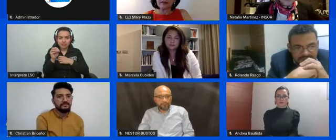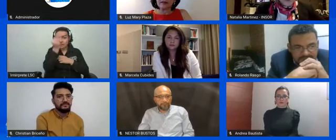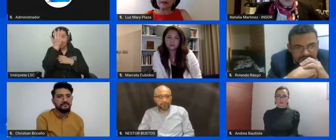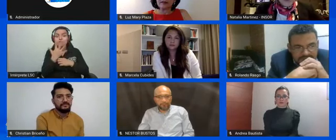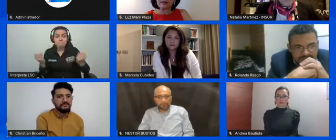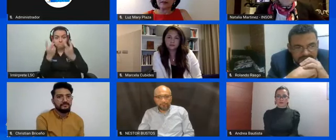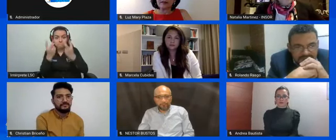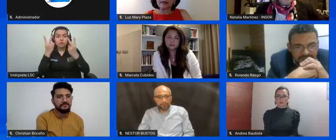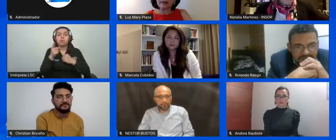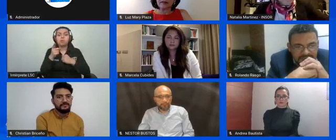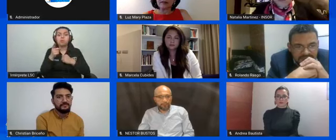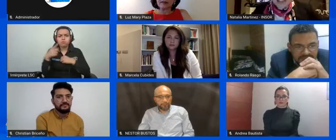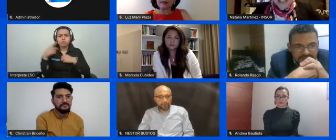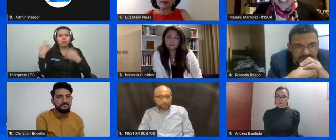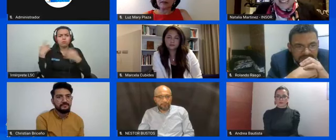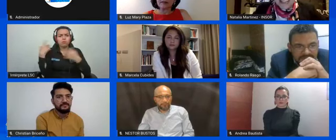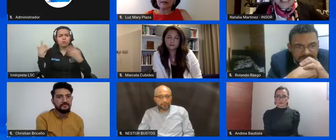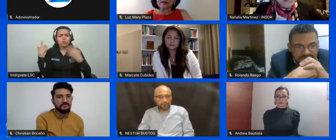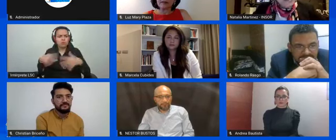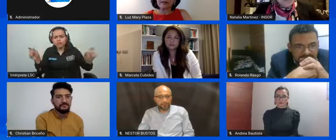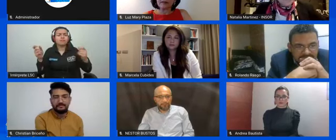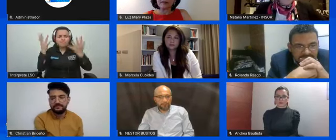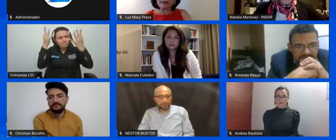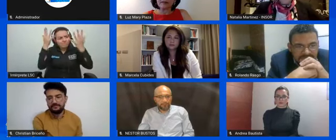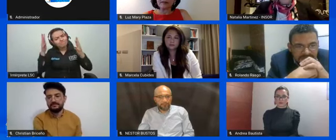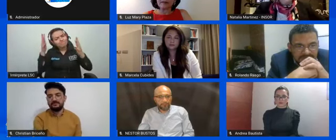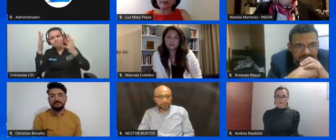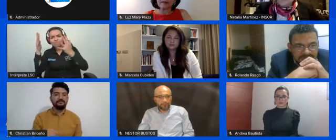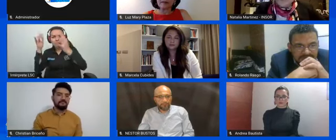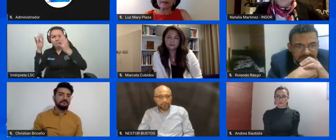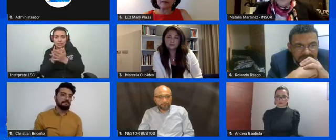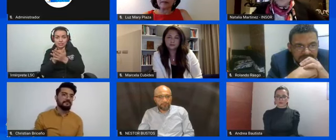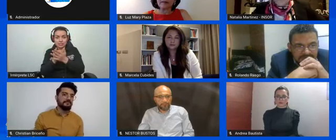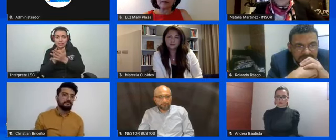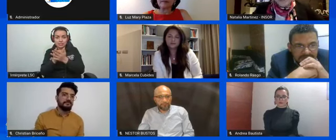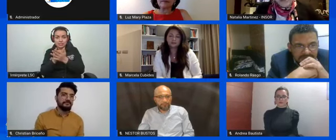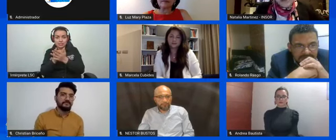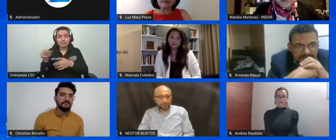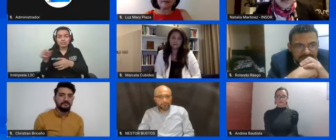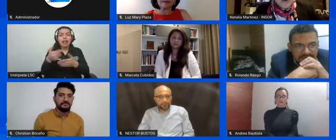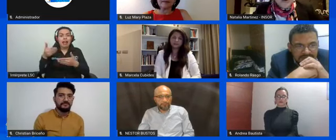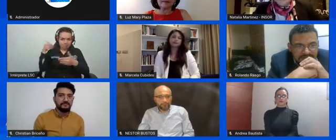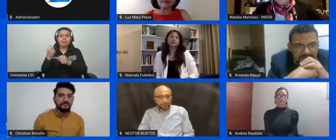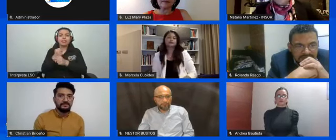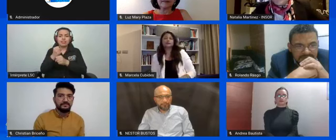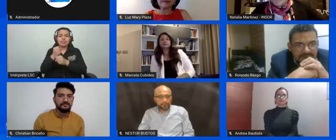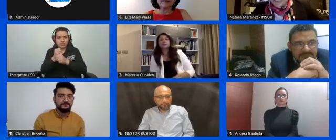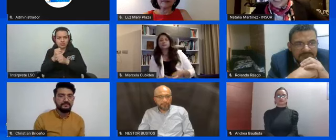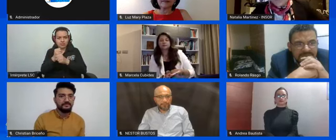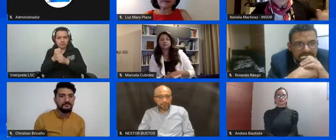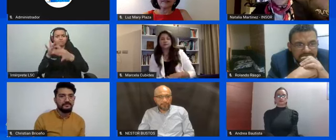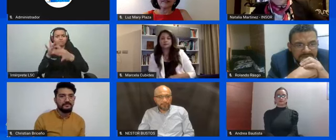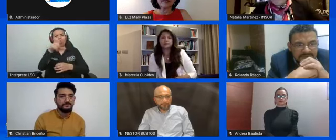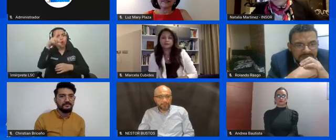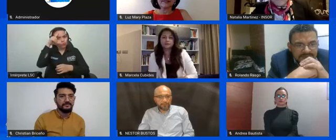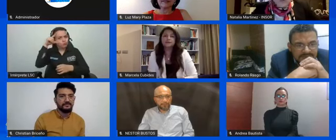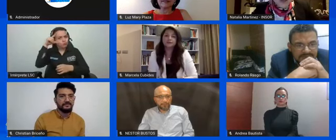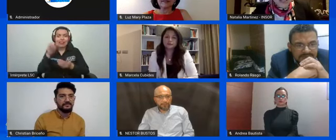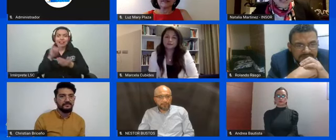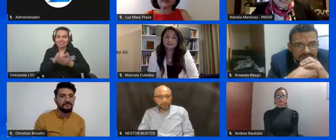celebrando con nosotros, que venían desde el trabajo con Luzmari. Entonces, un saludo para cada uno de ellos. También está Henry Mejía